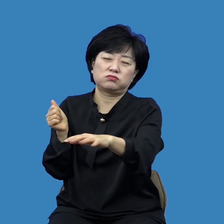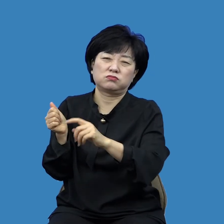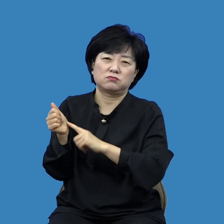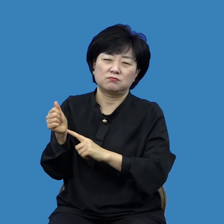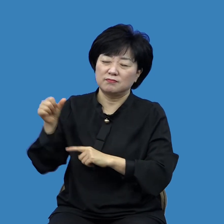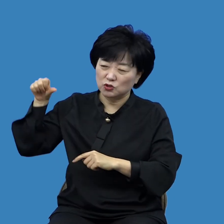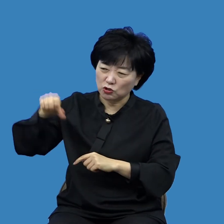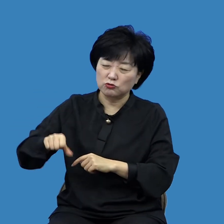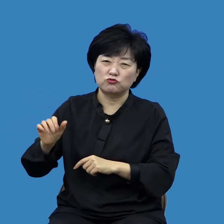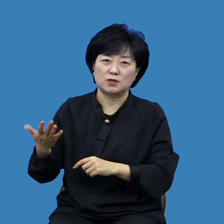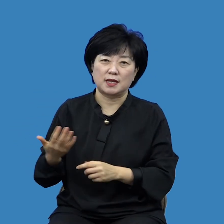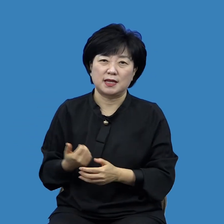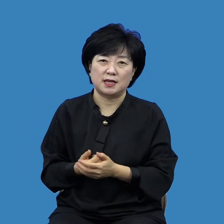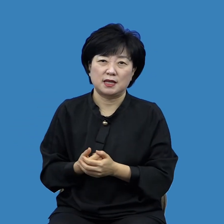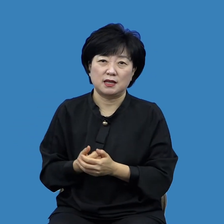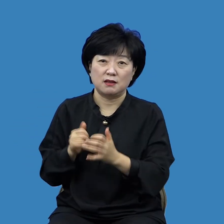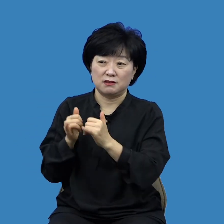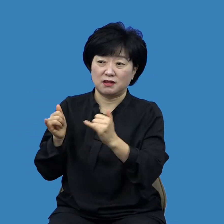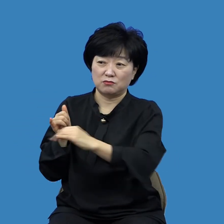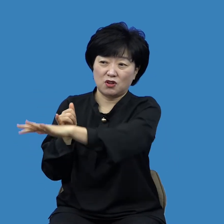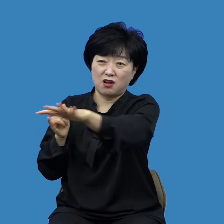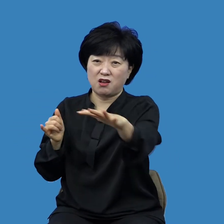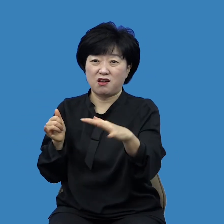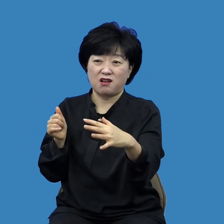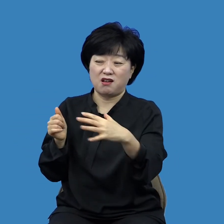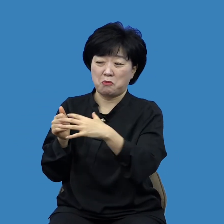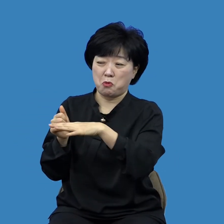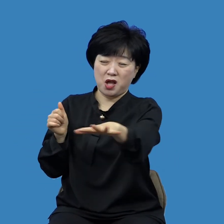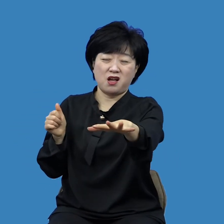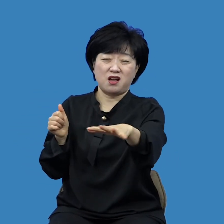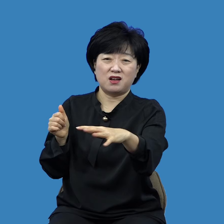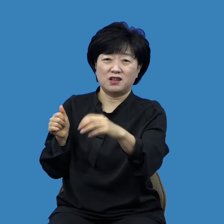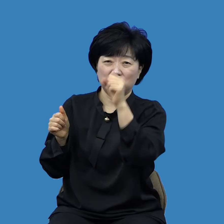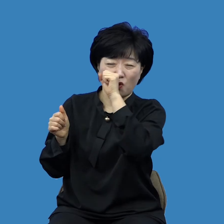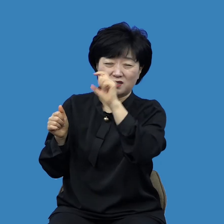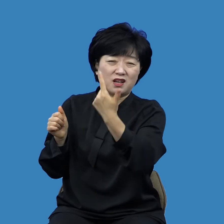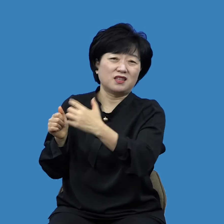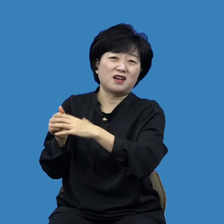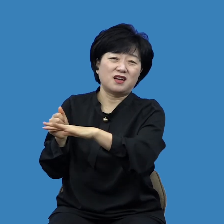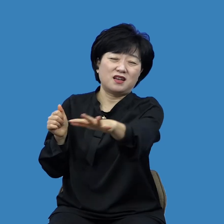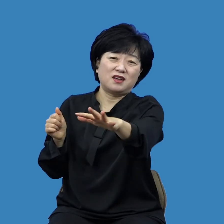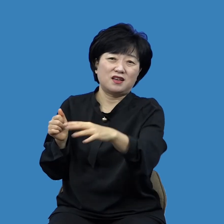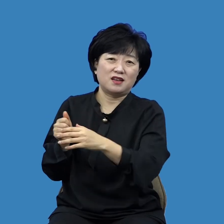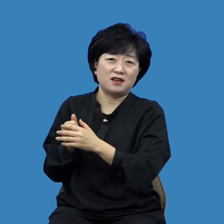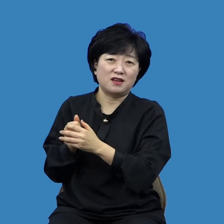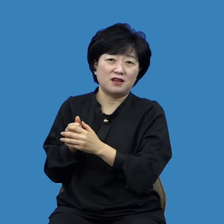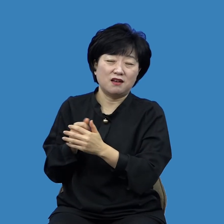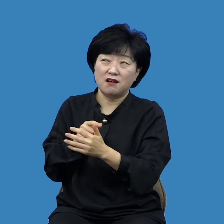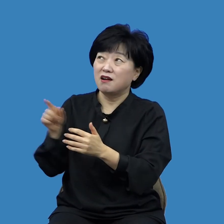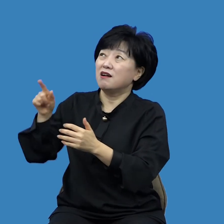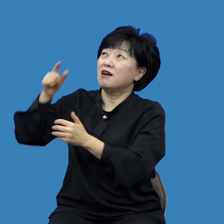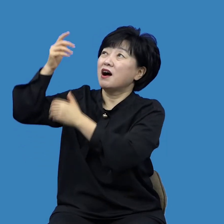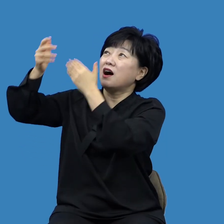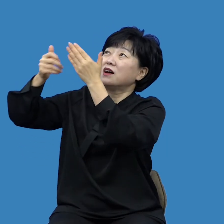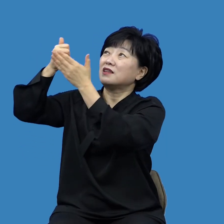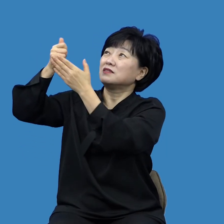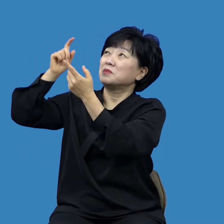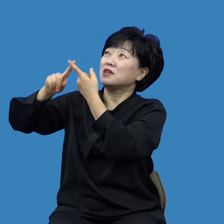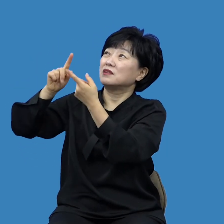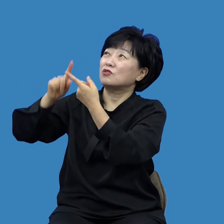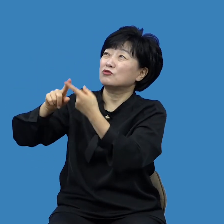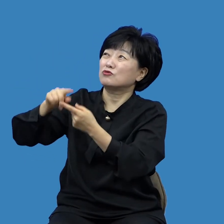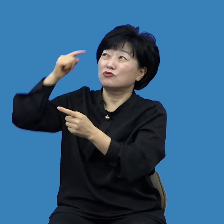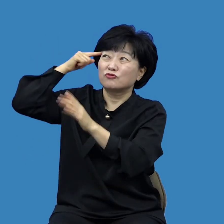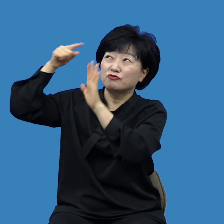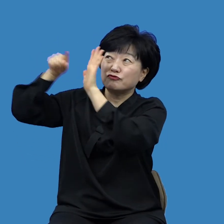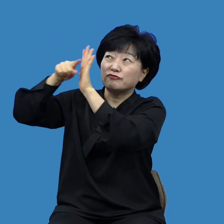저주야, 저주. 그런 사람은 아무도 안 좋아해. 더 나아가 훨씬 더 중요한 것은 하나님에 대해서도 그렇게 해요.